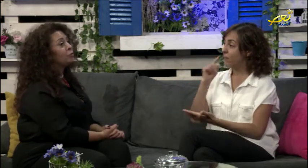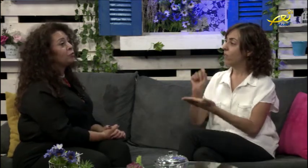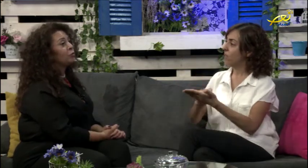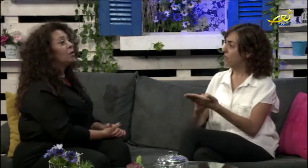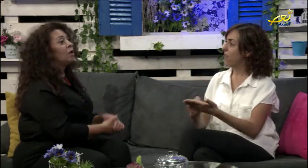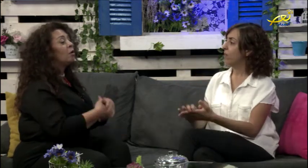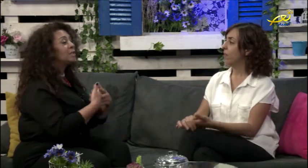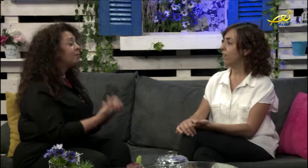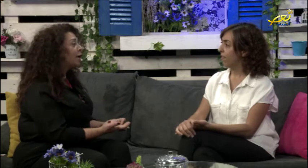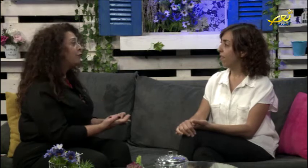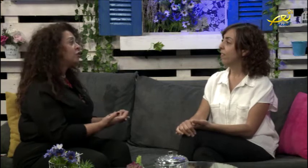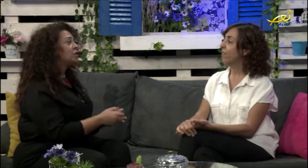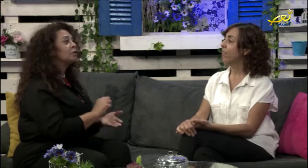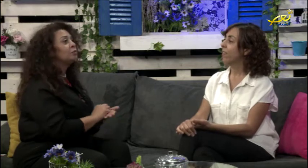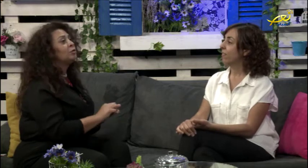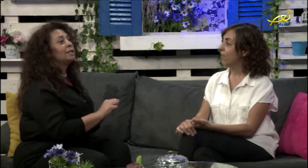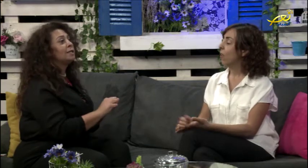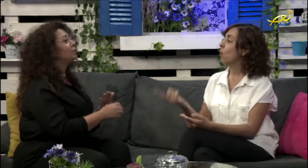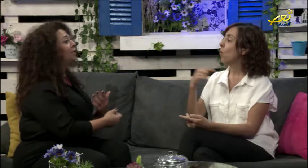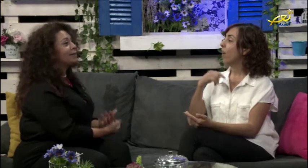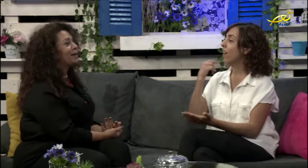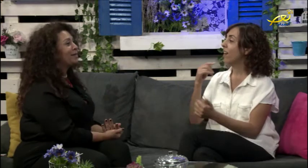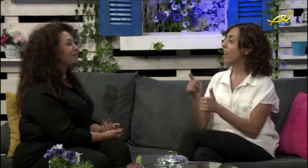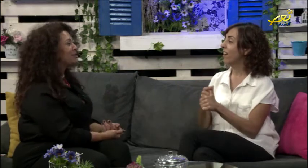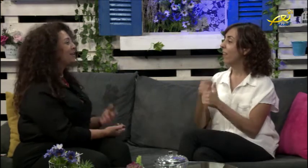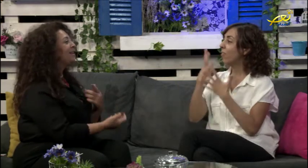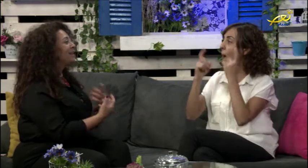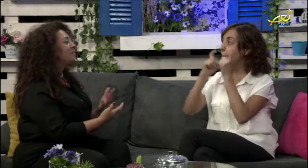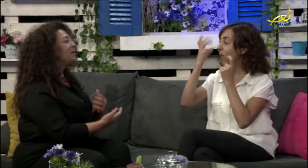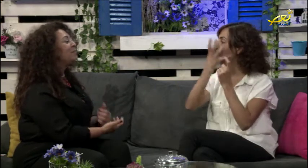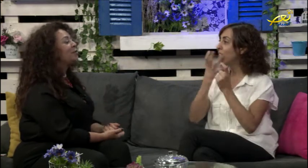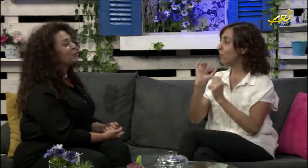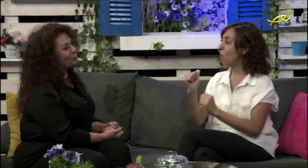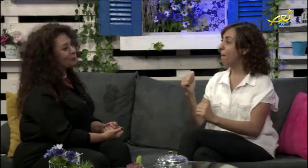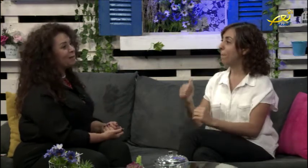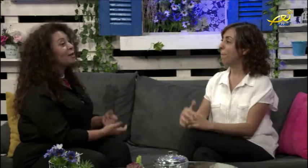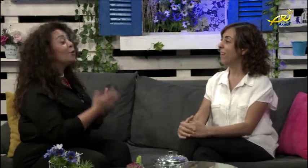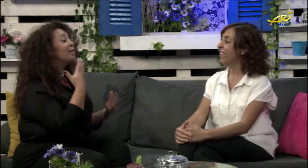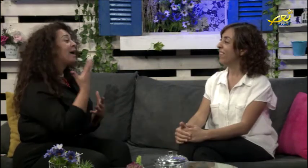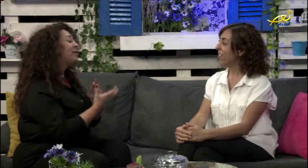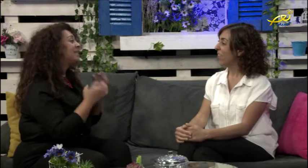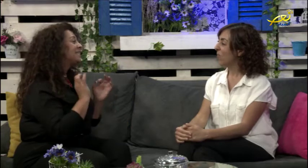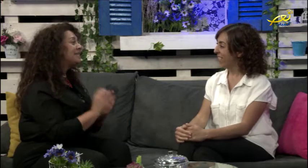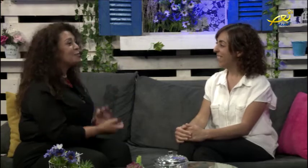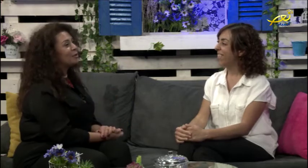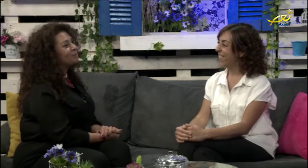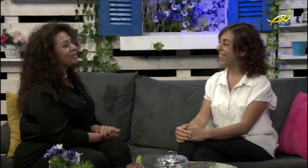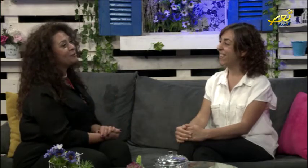فهمتوا أو إذا ما بتعرفوا إشارة اكتبوا لنا إياهن، نحن ما عنا مشكل، المهم إنه يوصل. والتعبير كتير مهم تنقدر